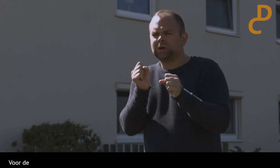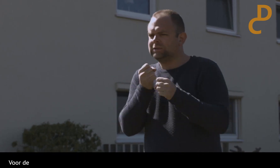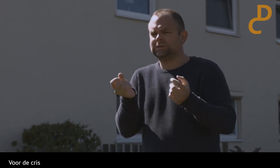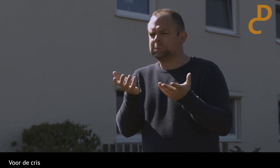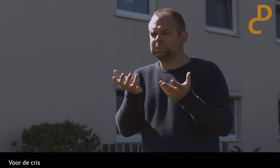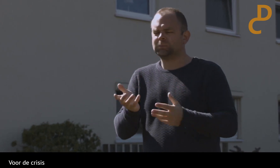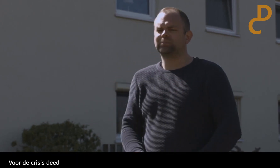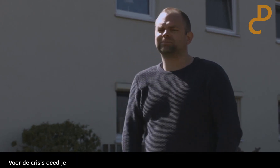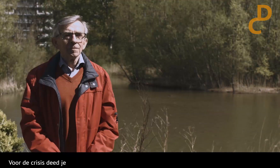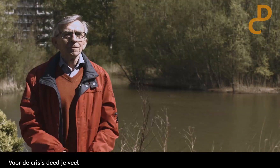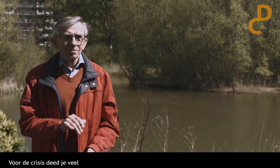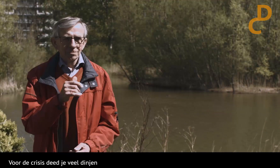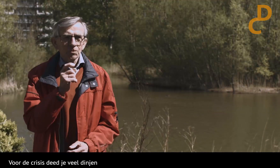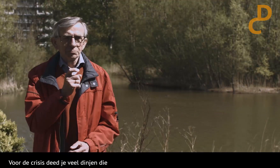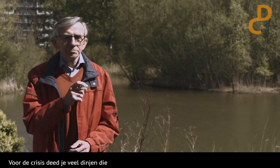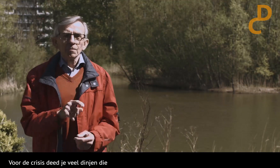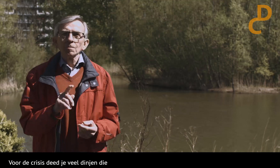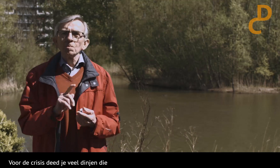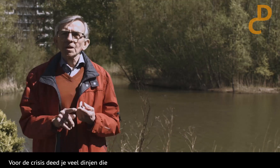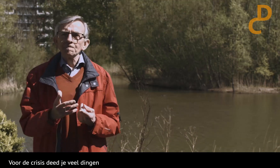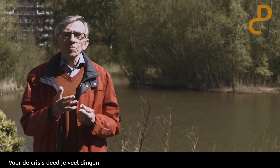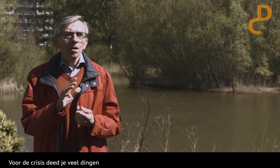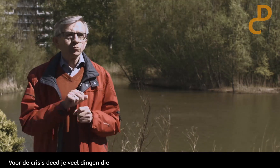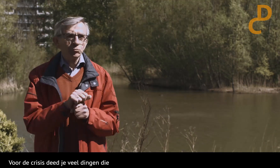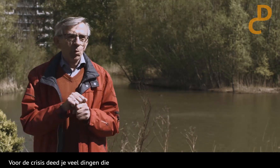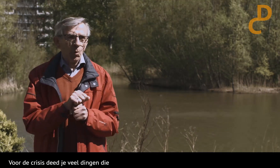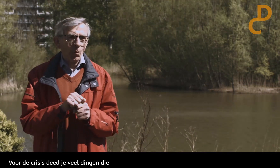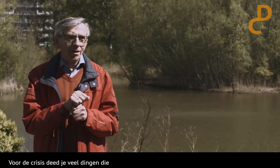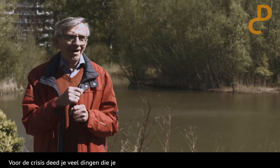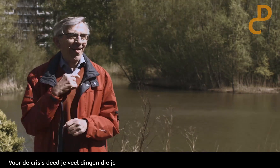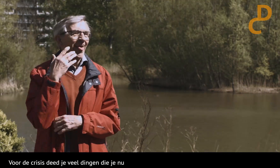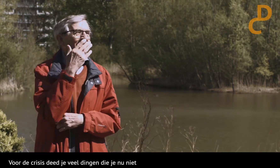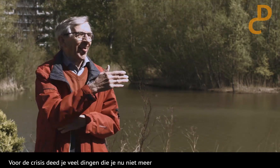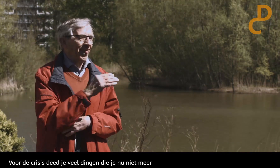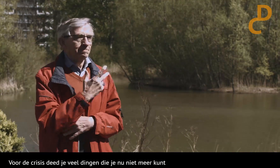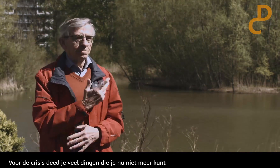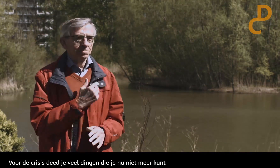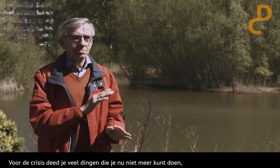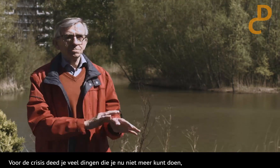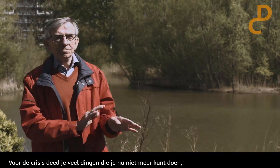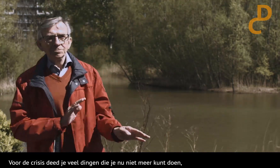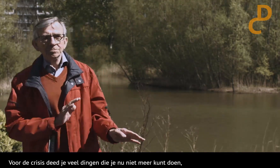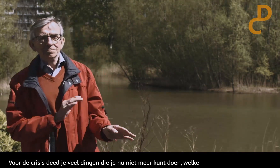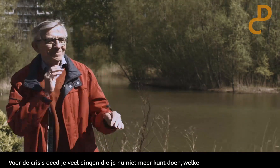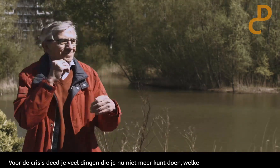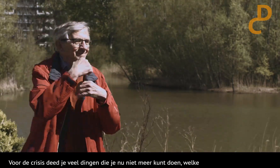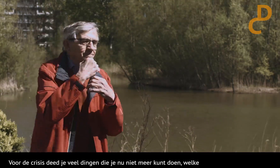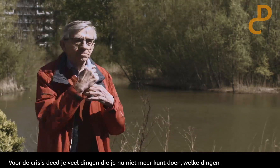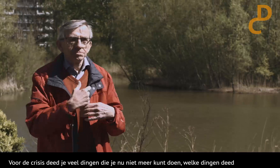meer kan doen. Wat zijn van die dingen? Dat klopt, ja. Op bezoek gaan, dat kan niet meer, want je moet afstand houden, je